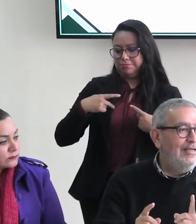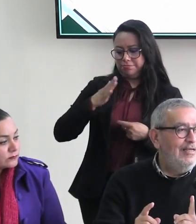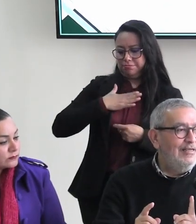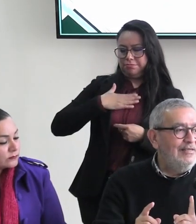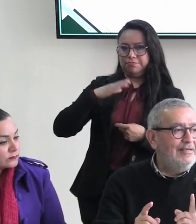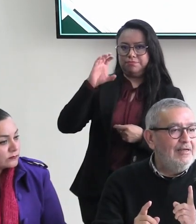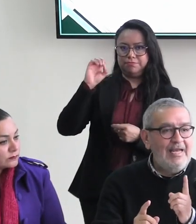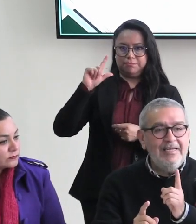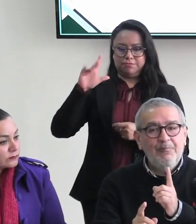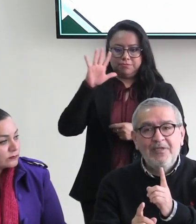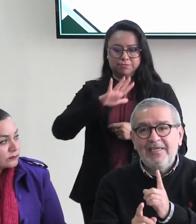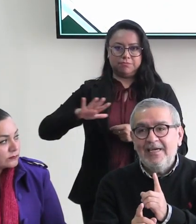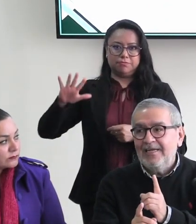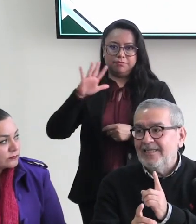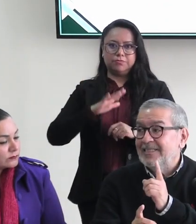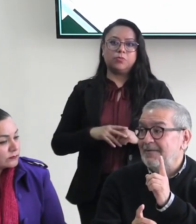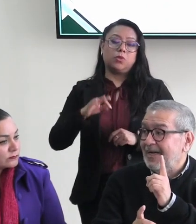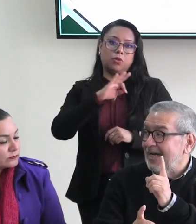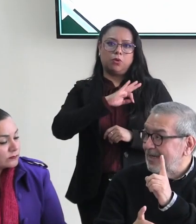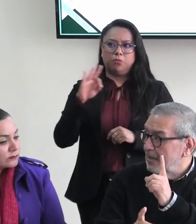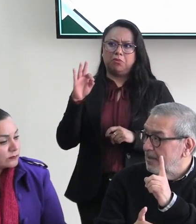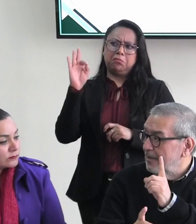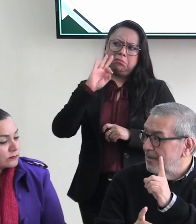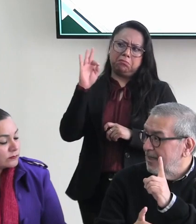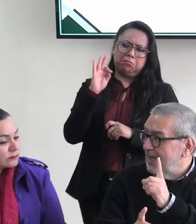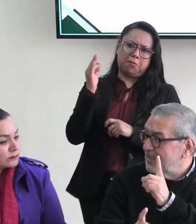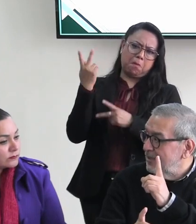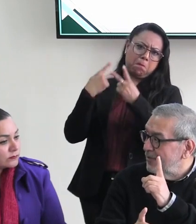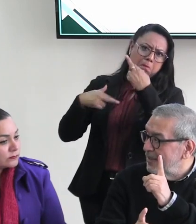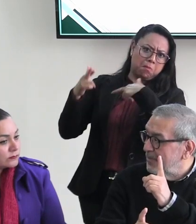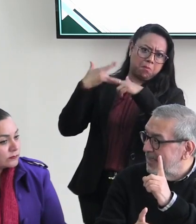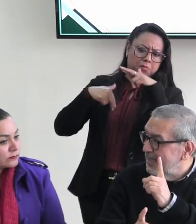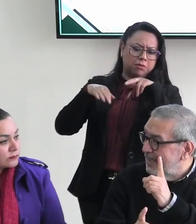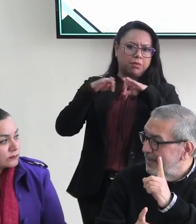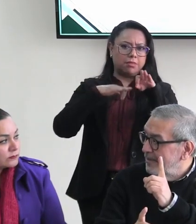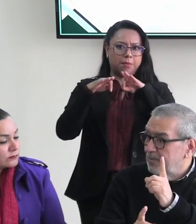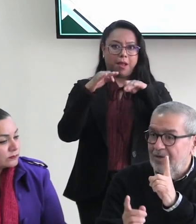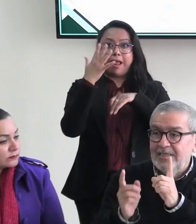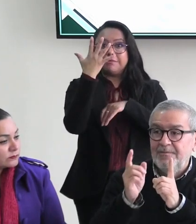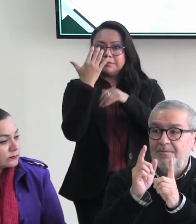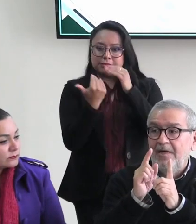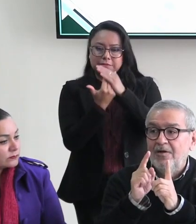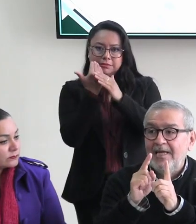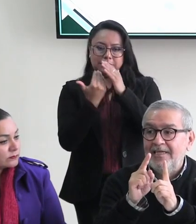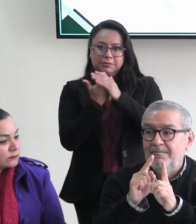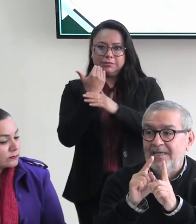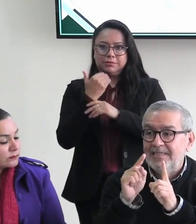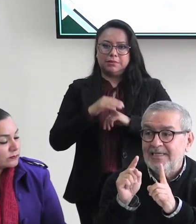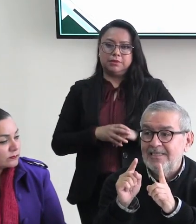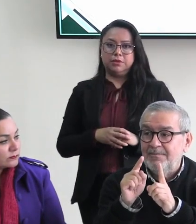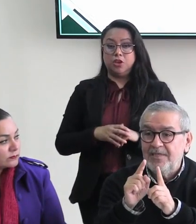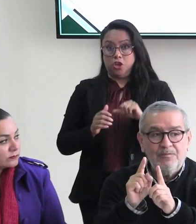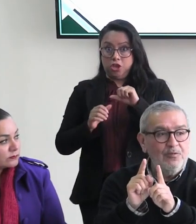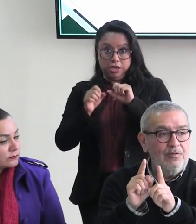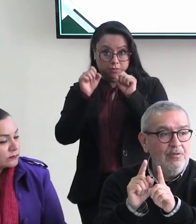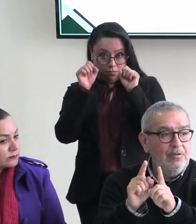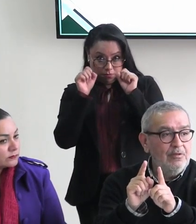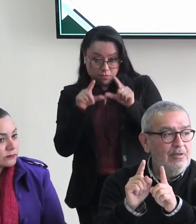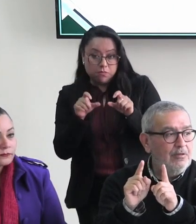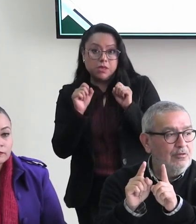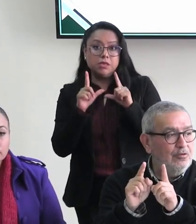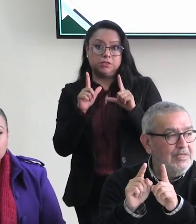colonia, alguien puede llegar de trabajar a las 5 de la mañana, pero a esa misma hora alguien más en ese